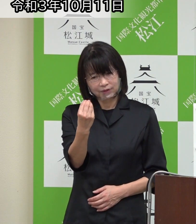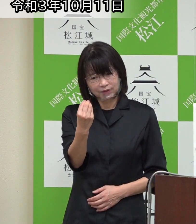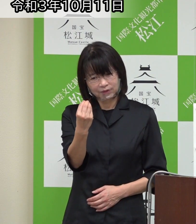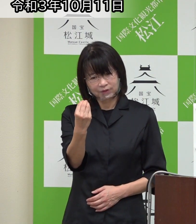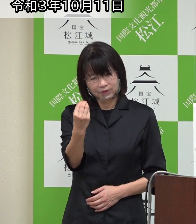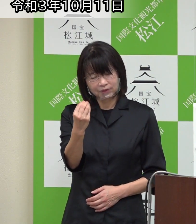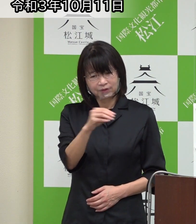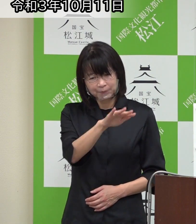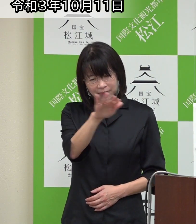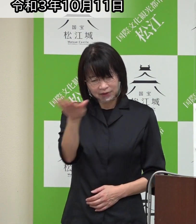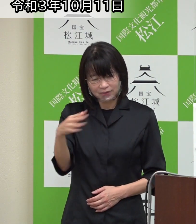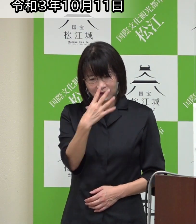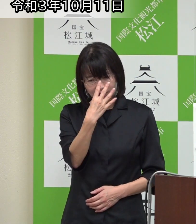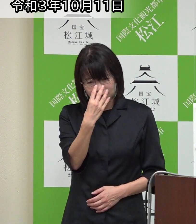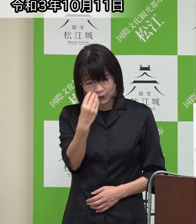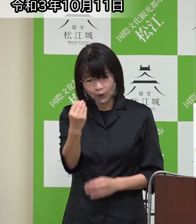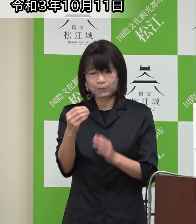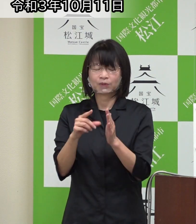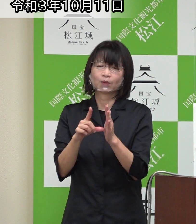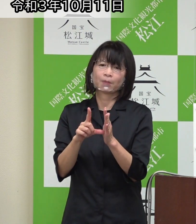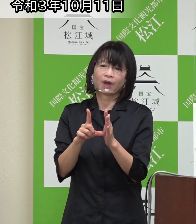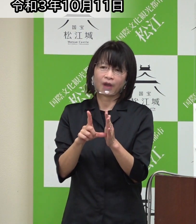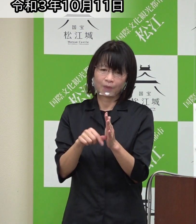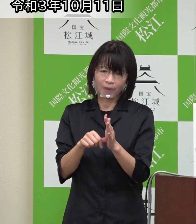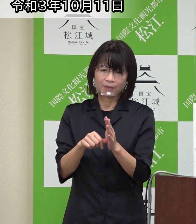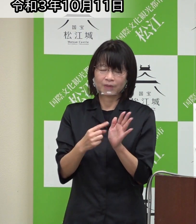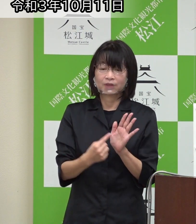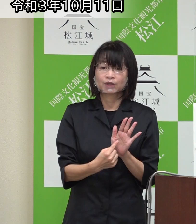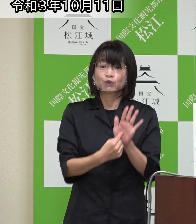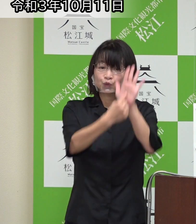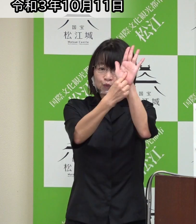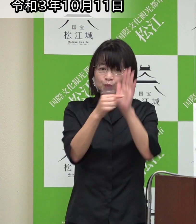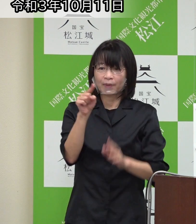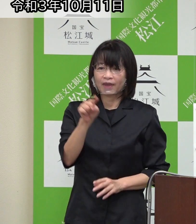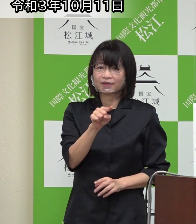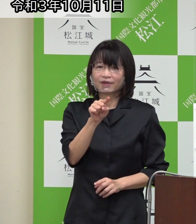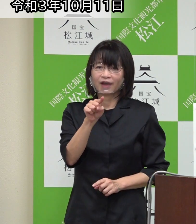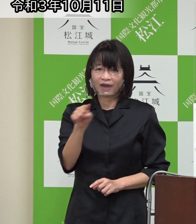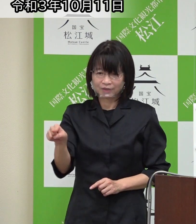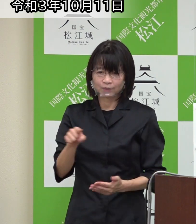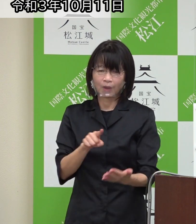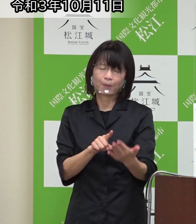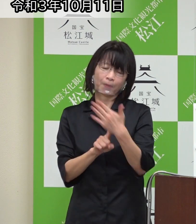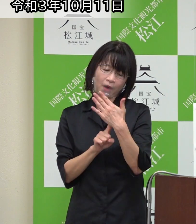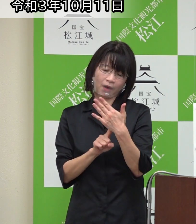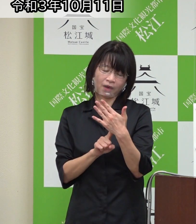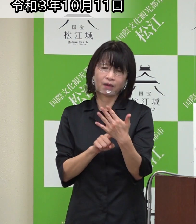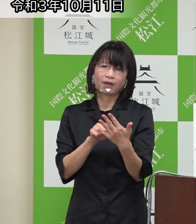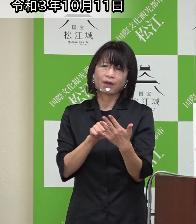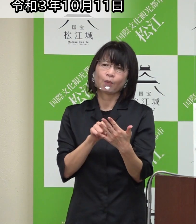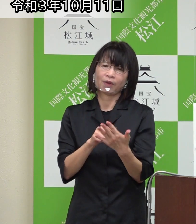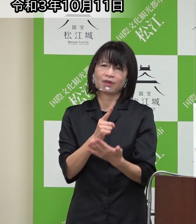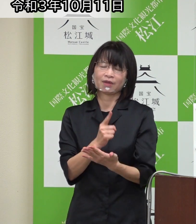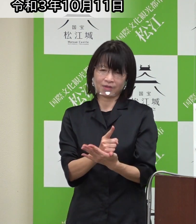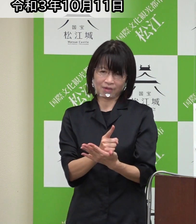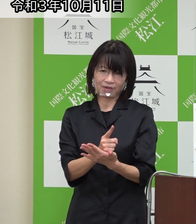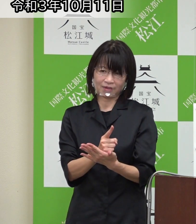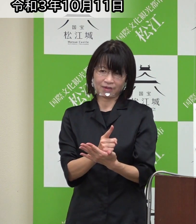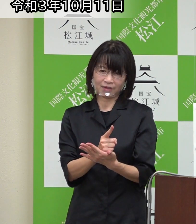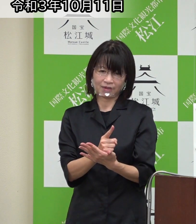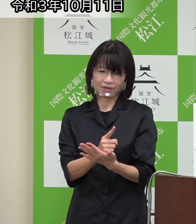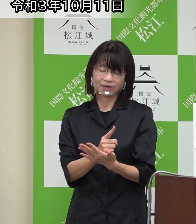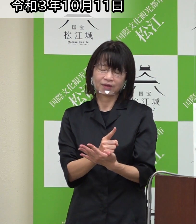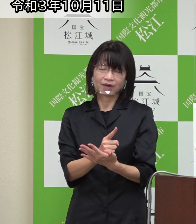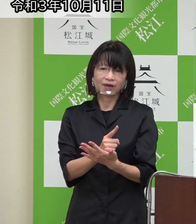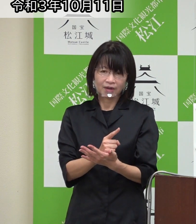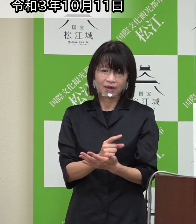ですね一緒にこう出ていただいているようなものが今はどうしてもかなり、それに偏っているので、いかにそれを